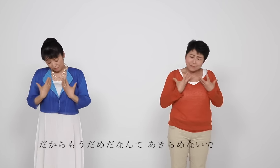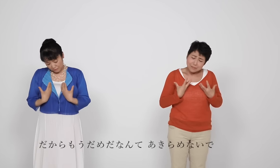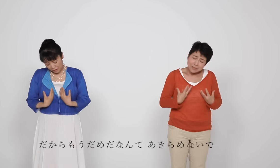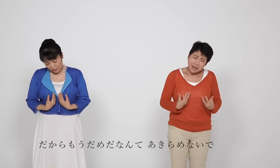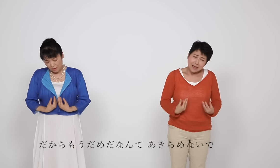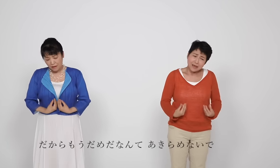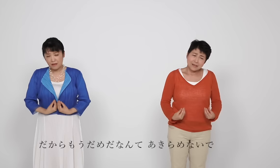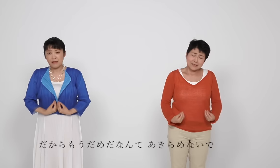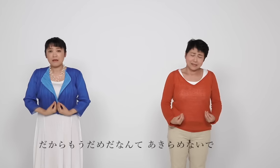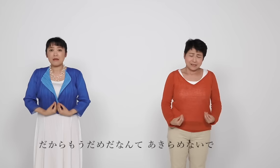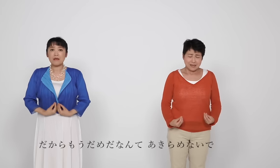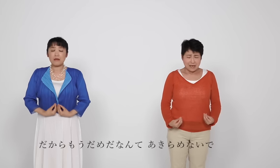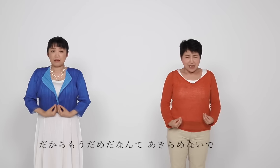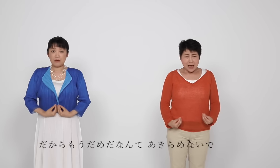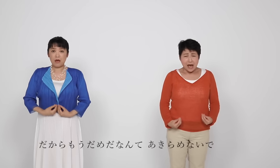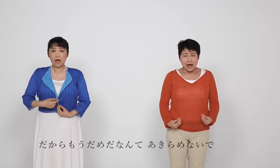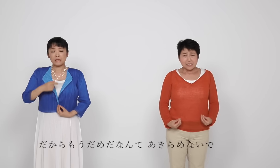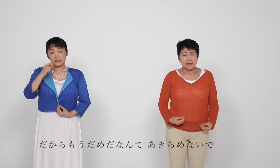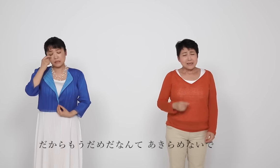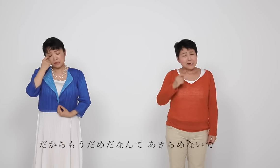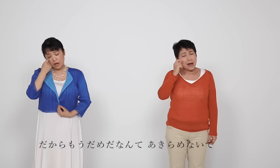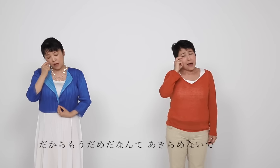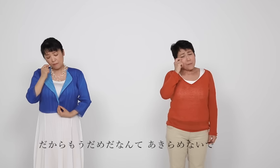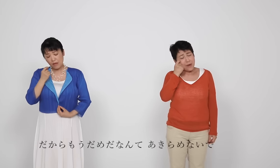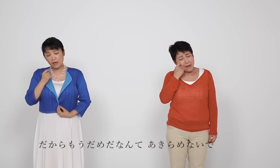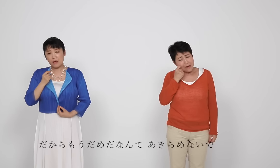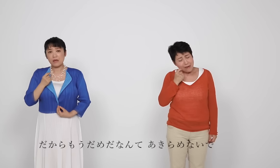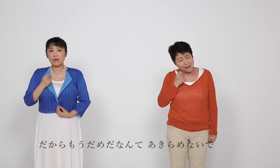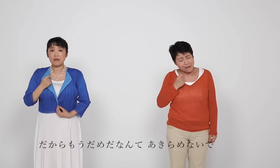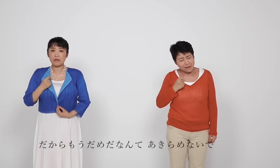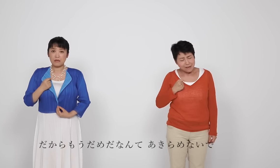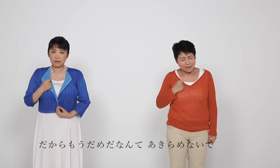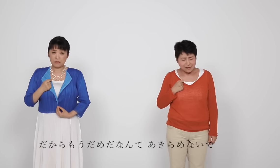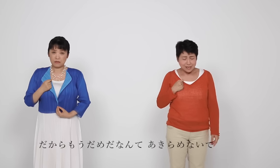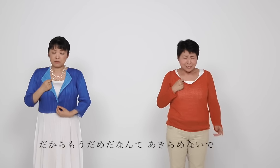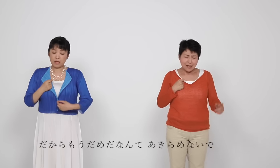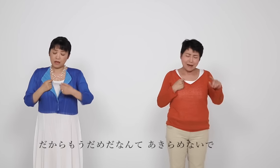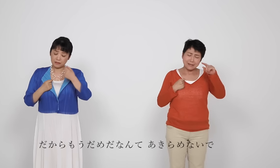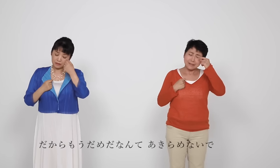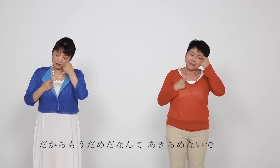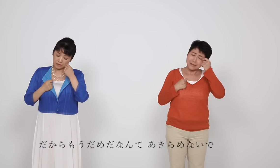て諦めないで。